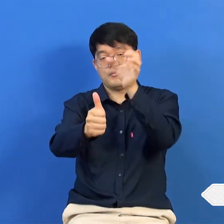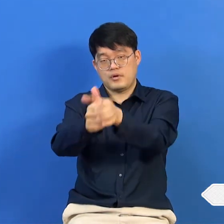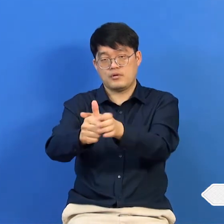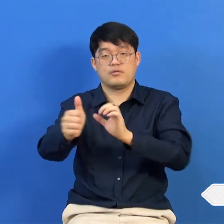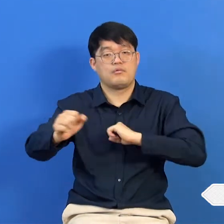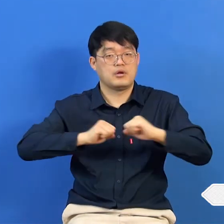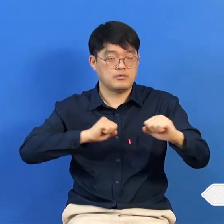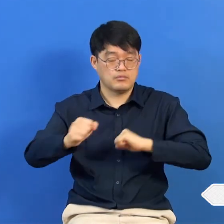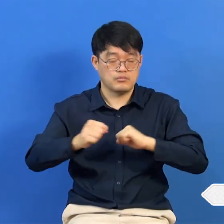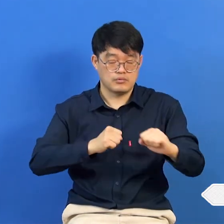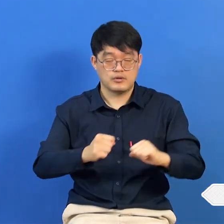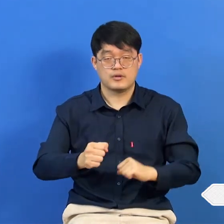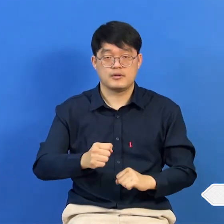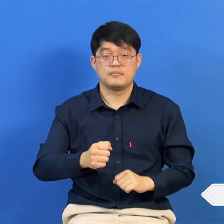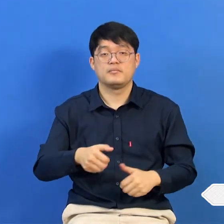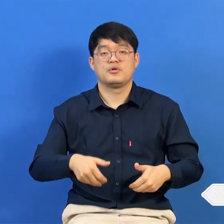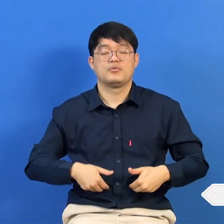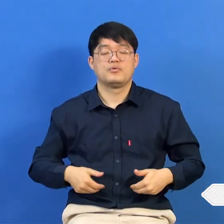없기 때문입니다.